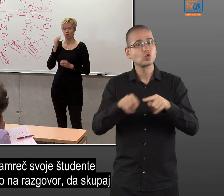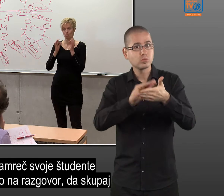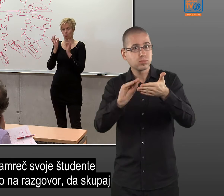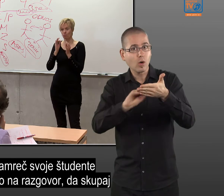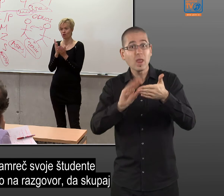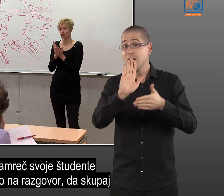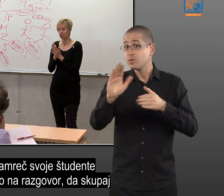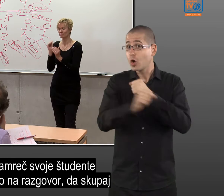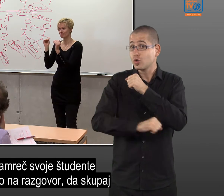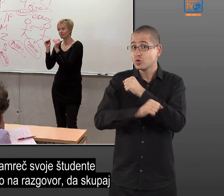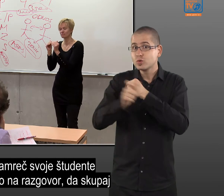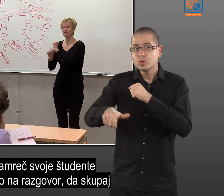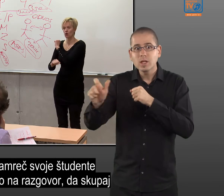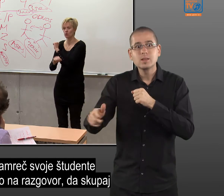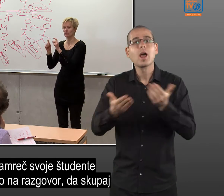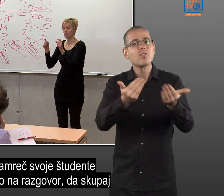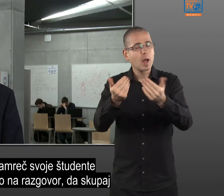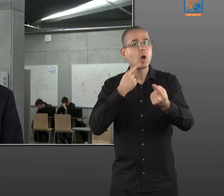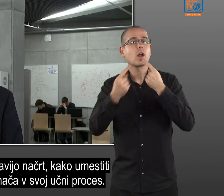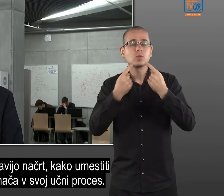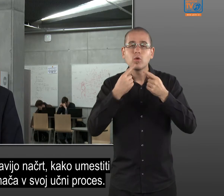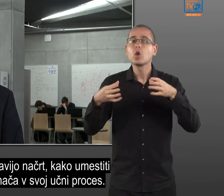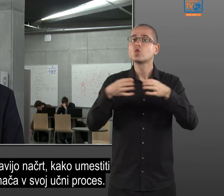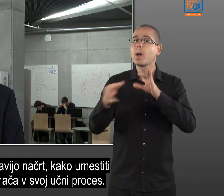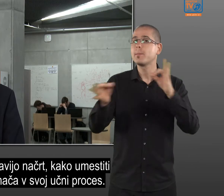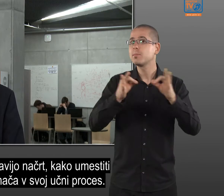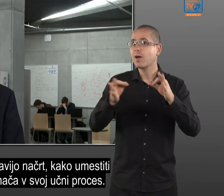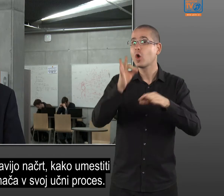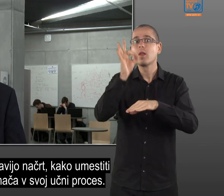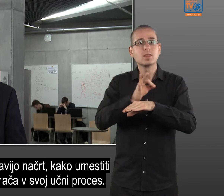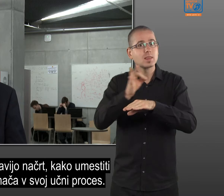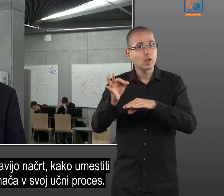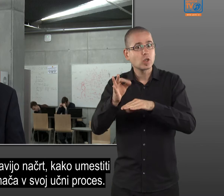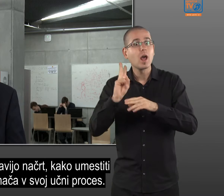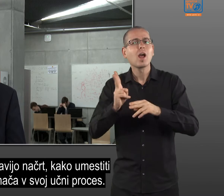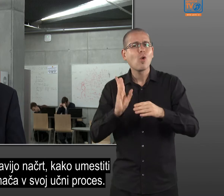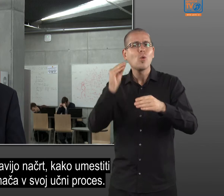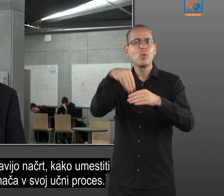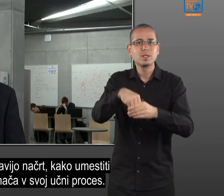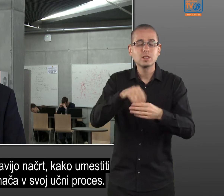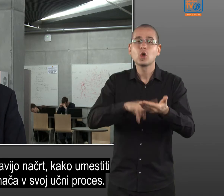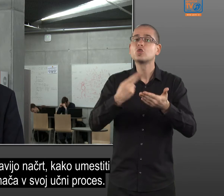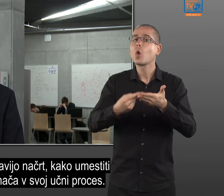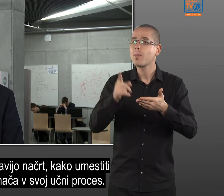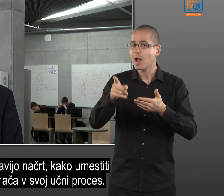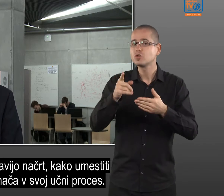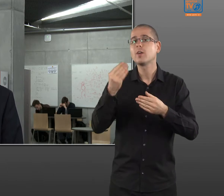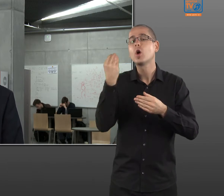vabijo k razgovoru, da skupaj pripravijo načrt, kako umestiti tolmača v svoj učni proces.